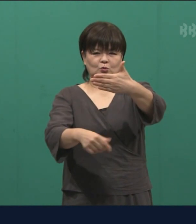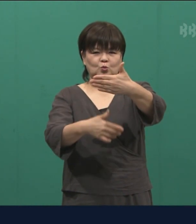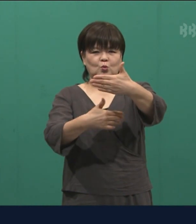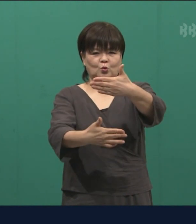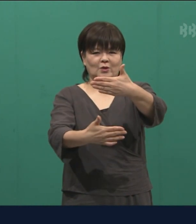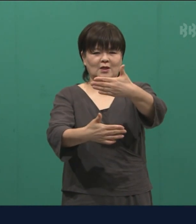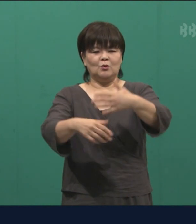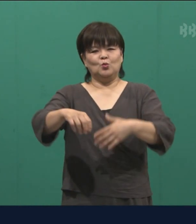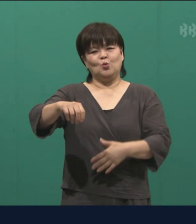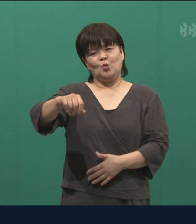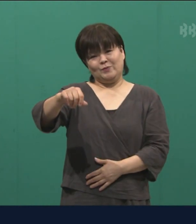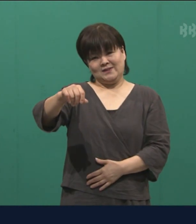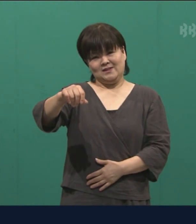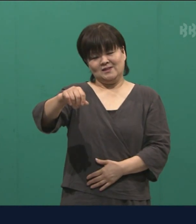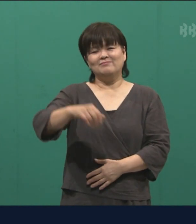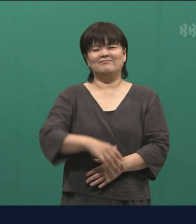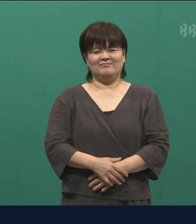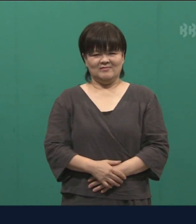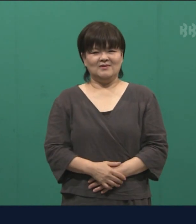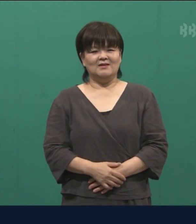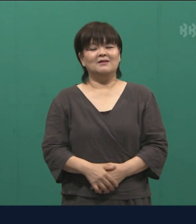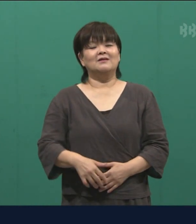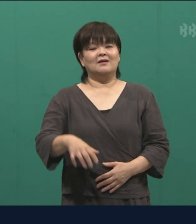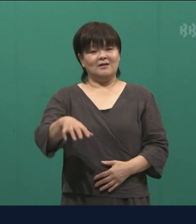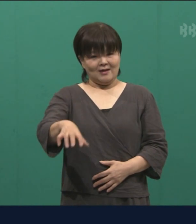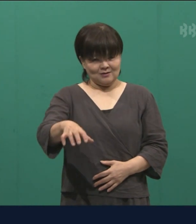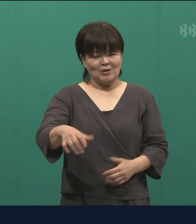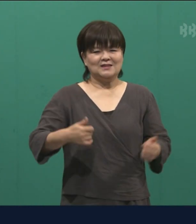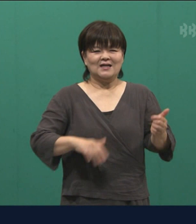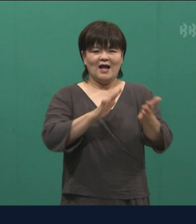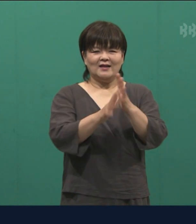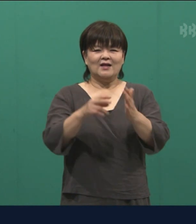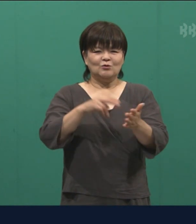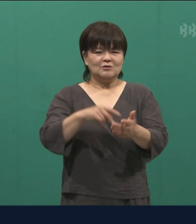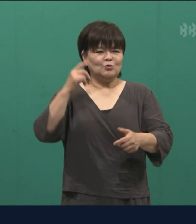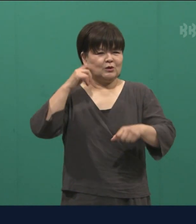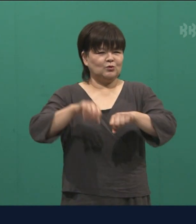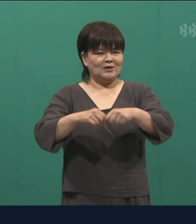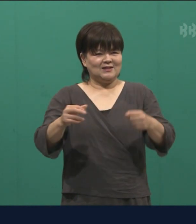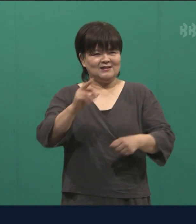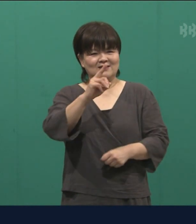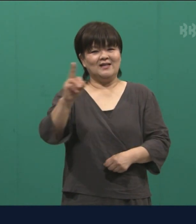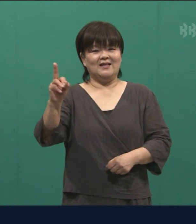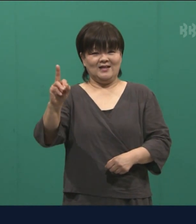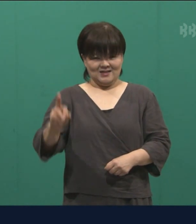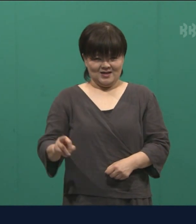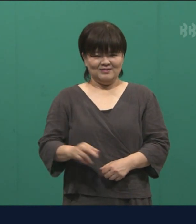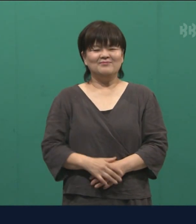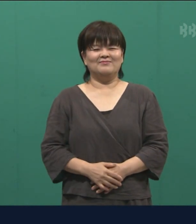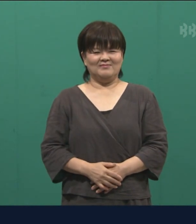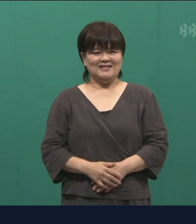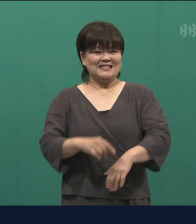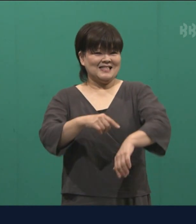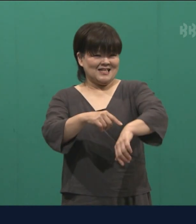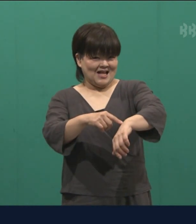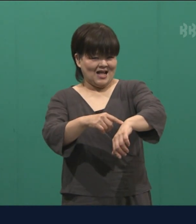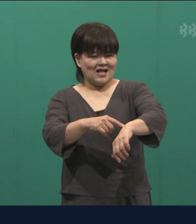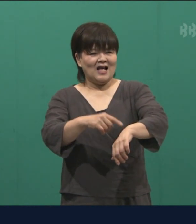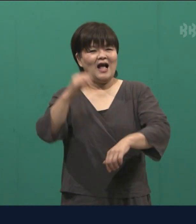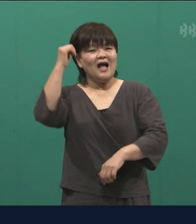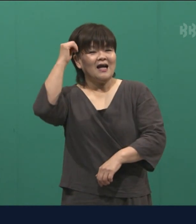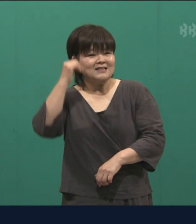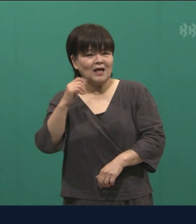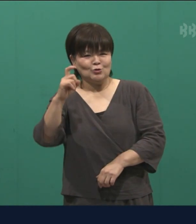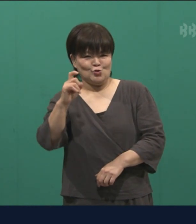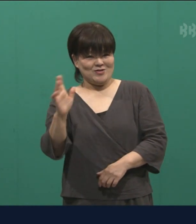9月の相談日は9月9日土曜日、会場は滋賀県立聴覚障害者センターです。